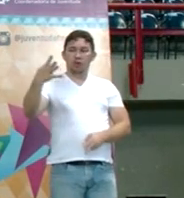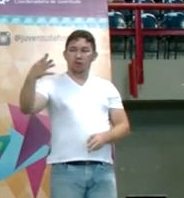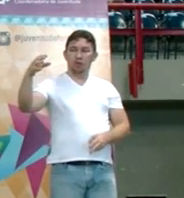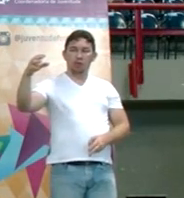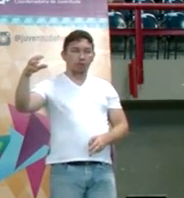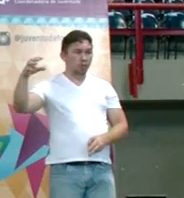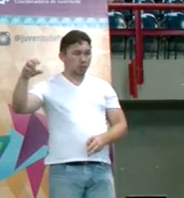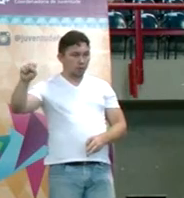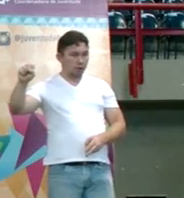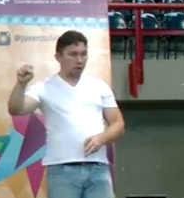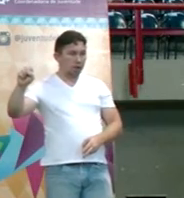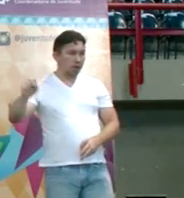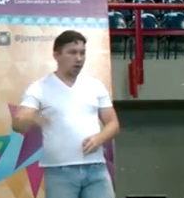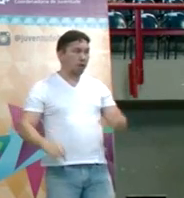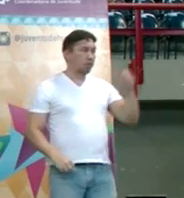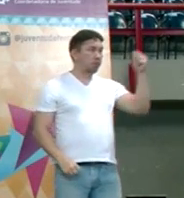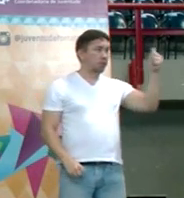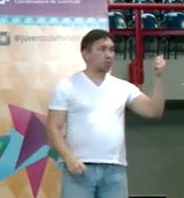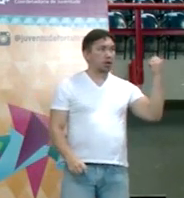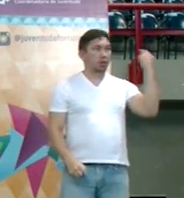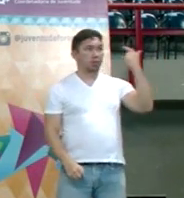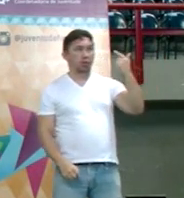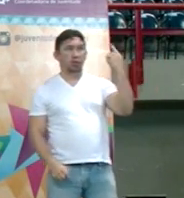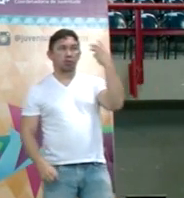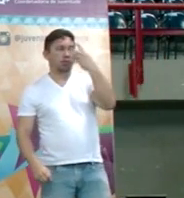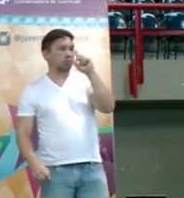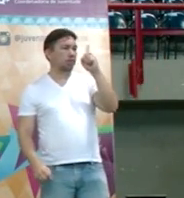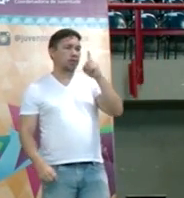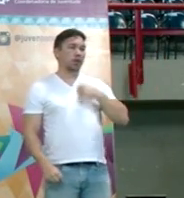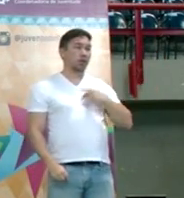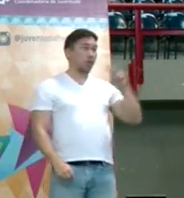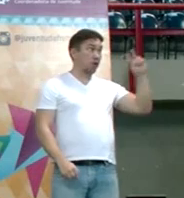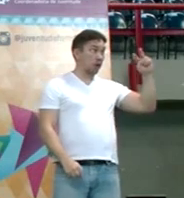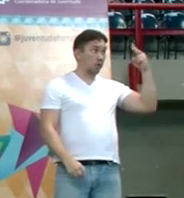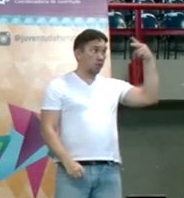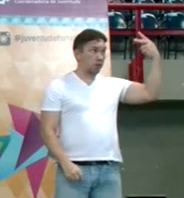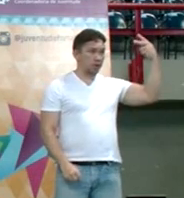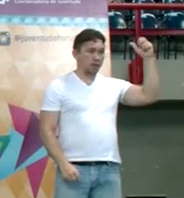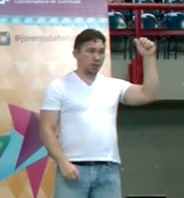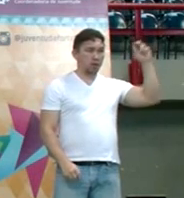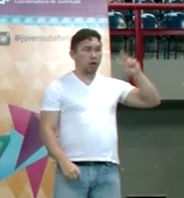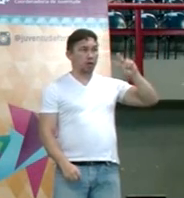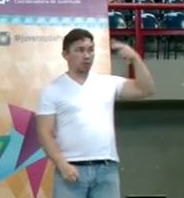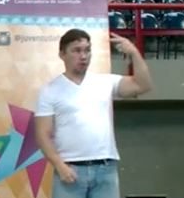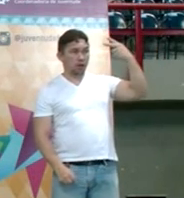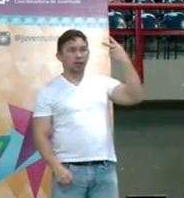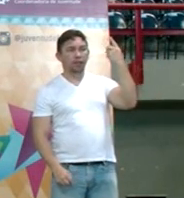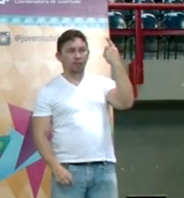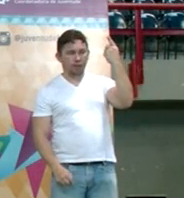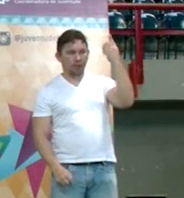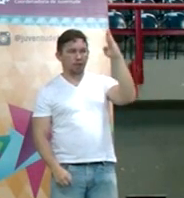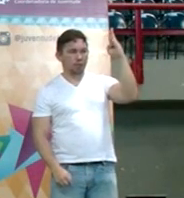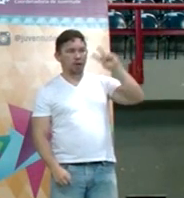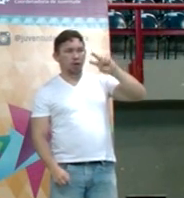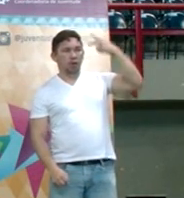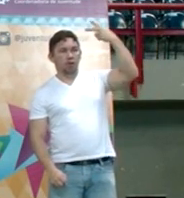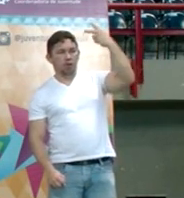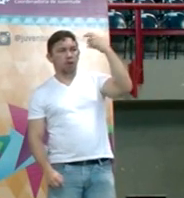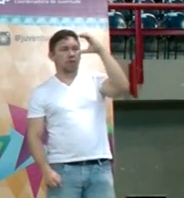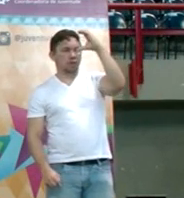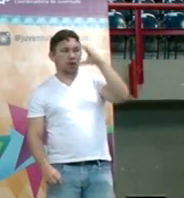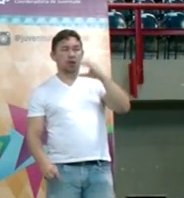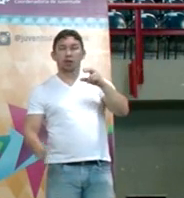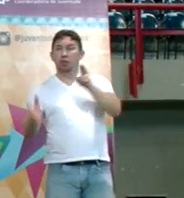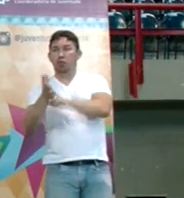primeiro mais o segundo mais o terceiro? Não. 48 é 2 vezes o primeiro, 2 vezes o segundo e 2 vezes o terceiro. Então, quando a